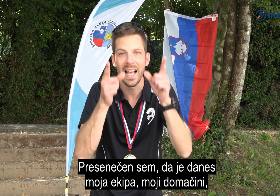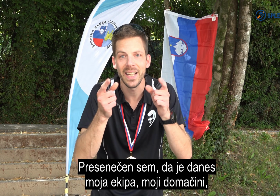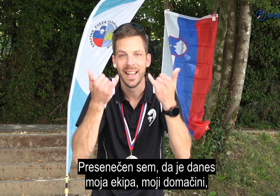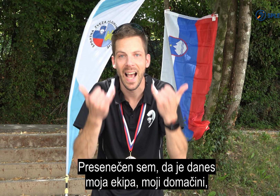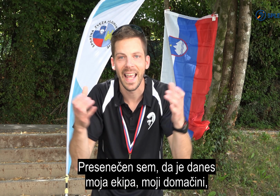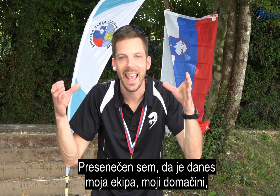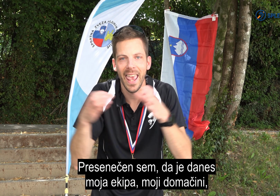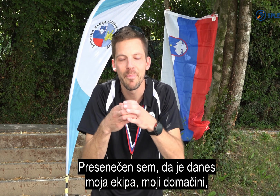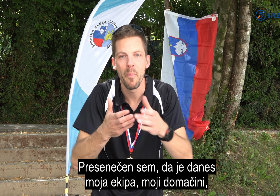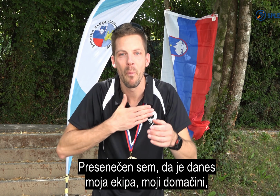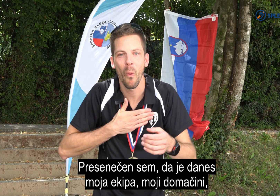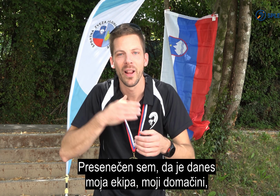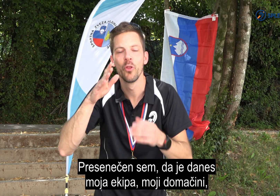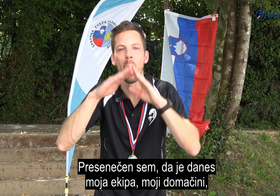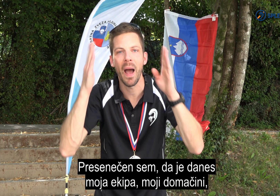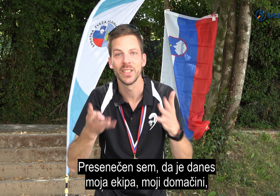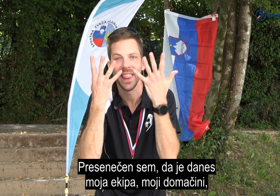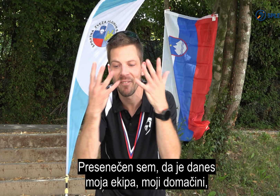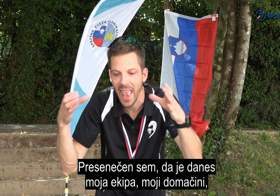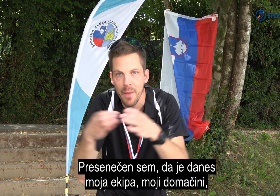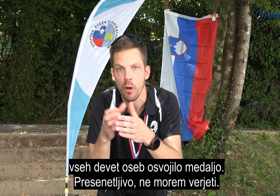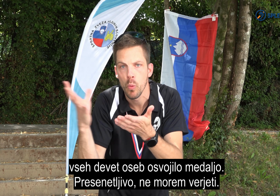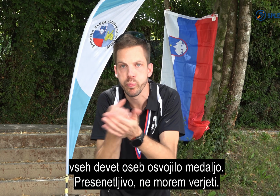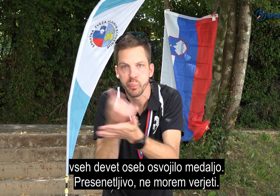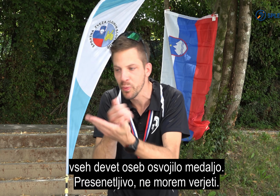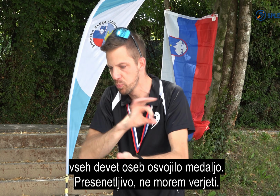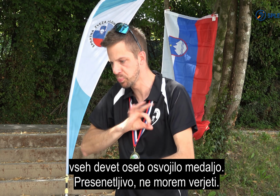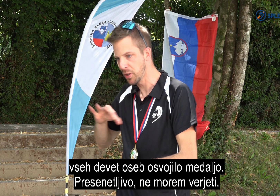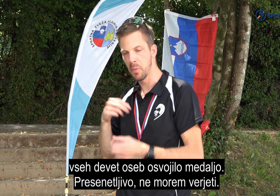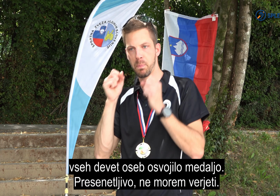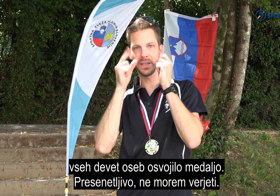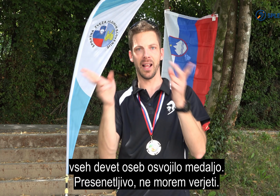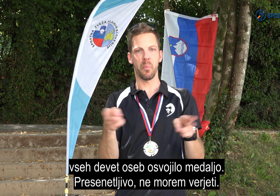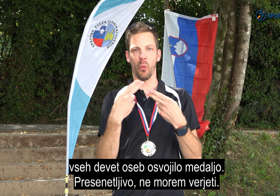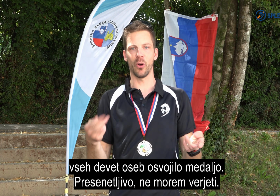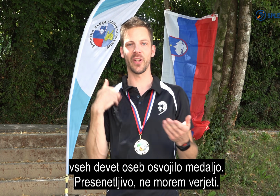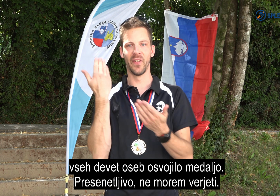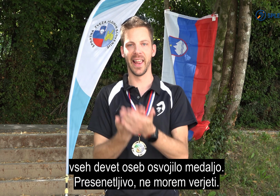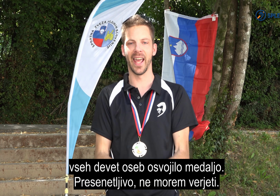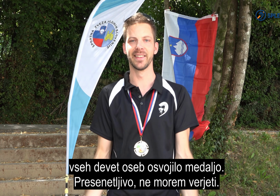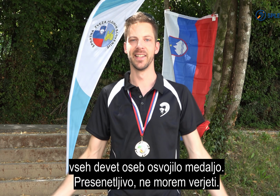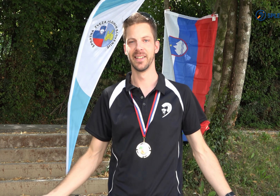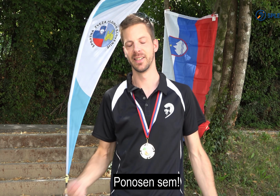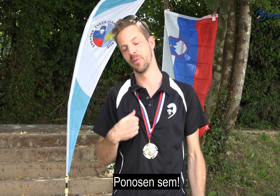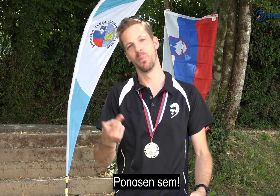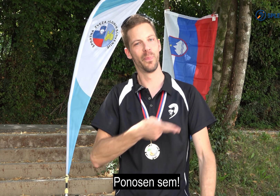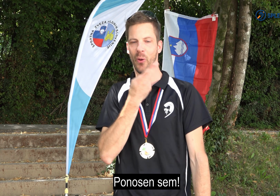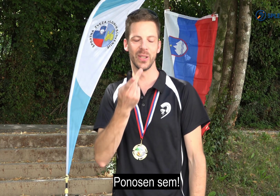Presenečen sem, da je danes moja ekipa, moji domačini, vseh 9 oseb osvojilo medaljo. Presenetljivo, ne